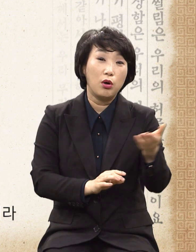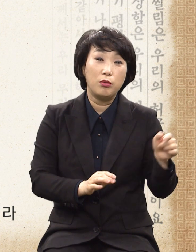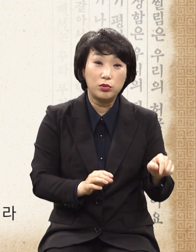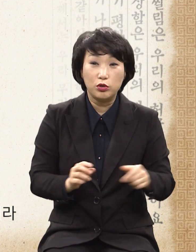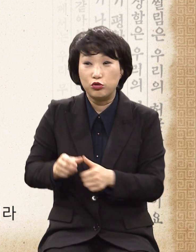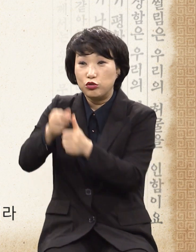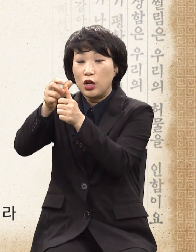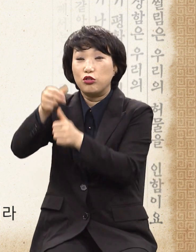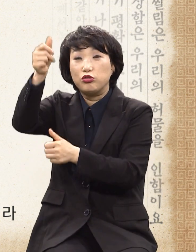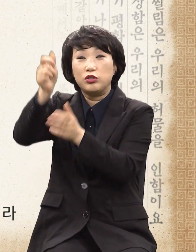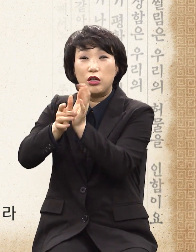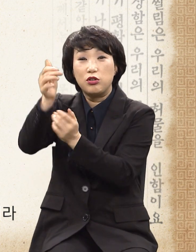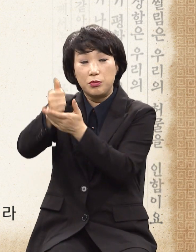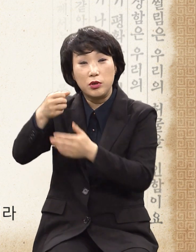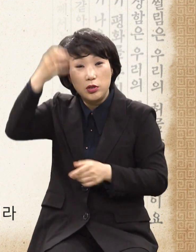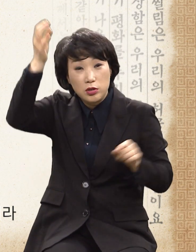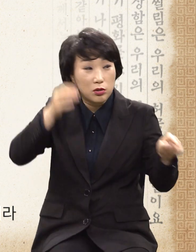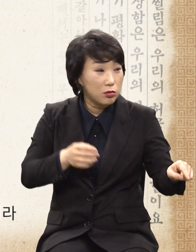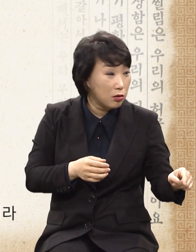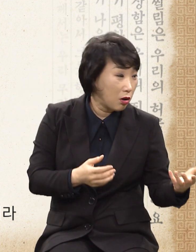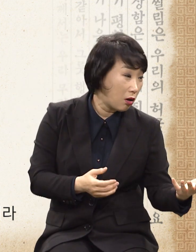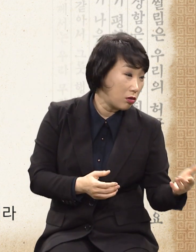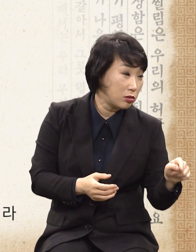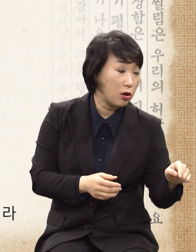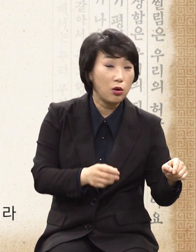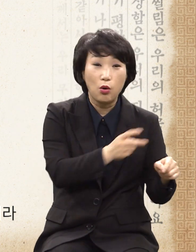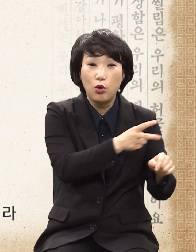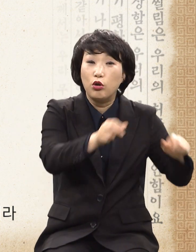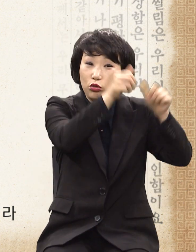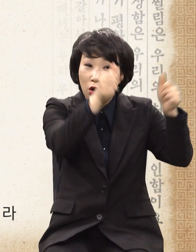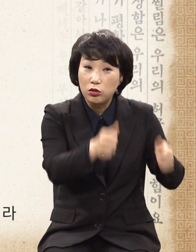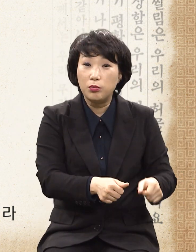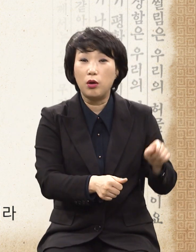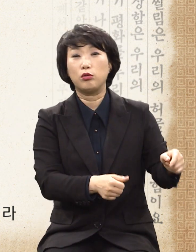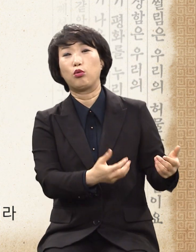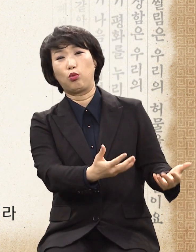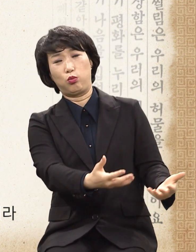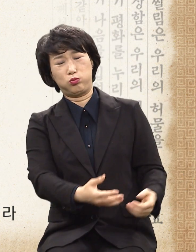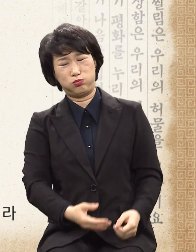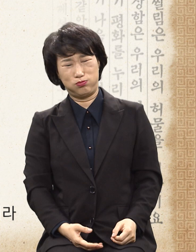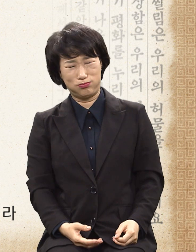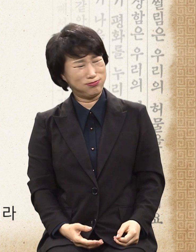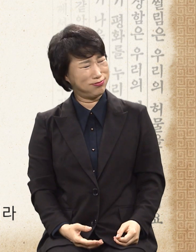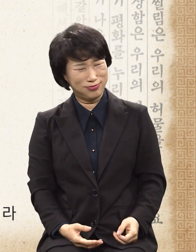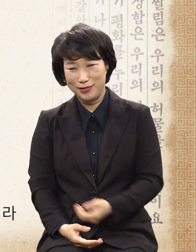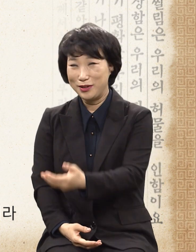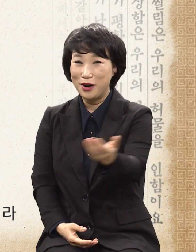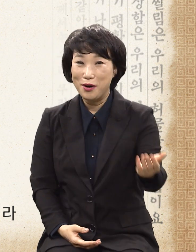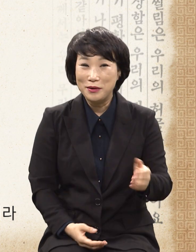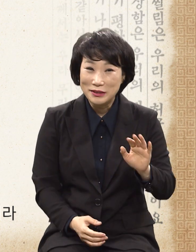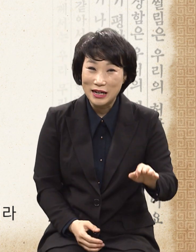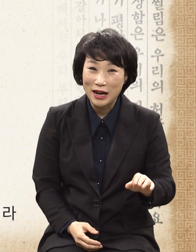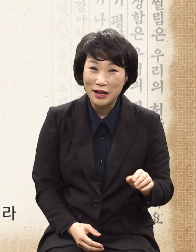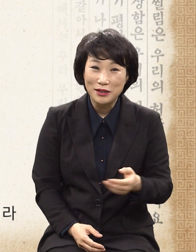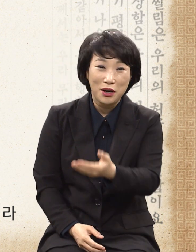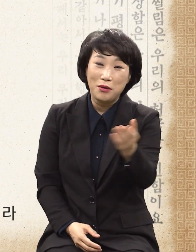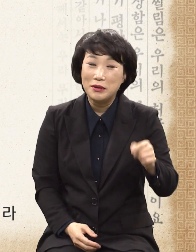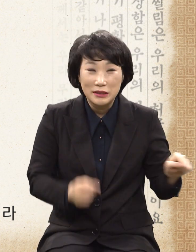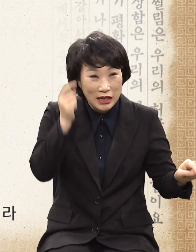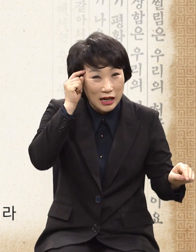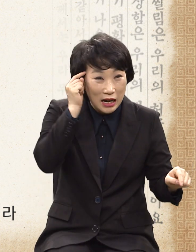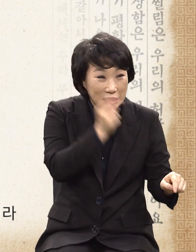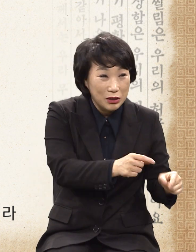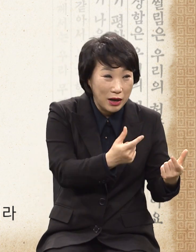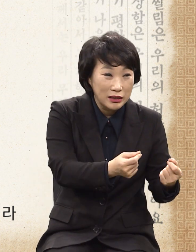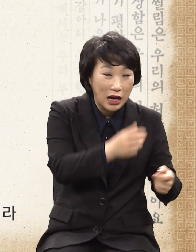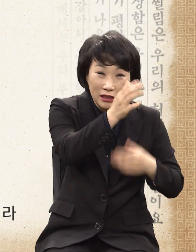구세주 예수를 망각한 예수라면 이게 우상숭배지 뭐냐 이 말입니다. 여러분들이 말하는 주님은 그런 하나님